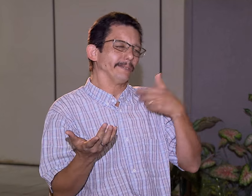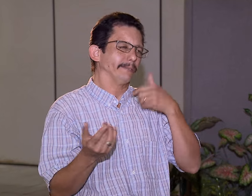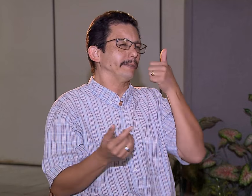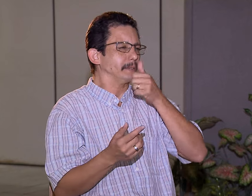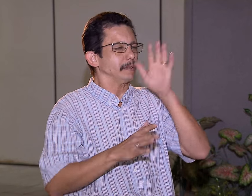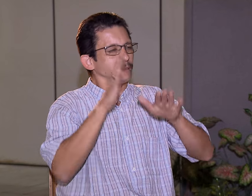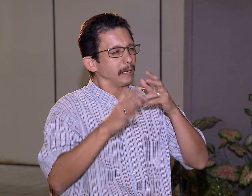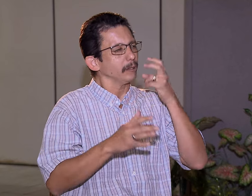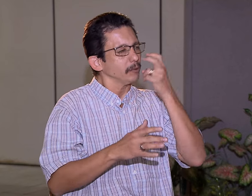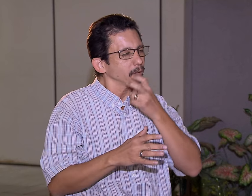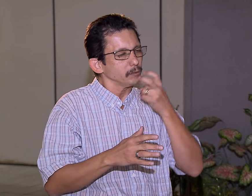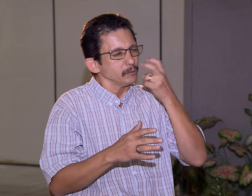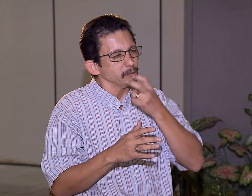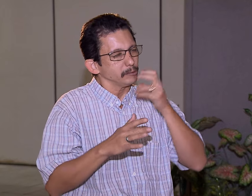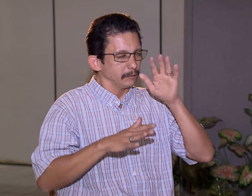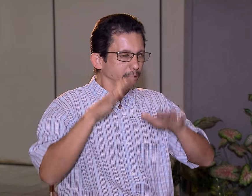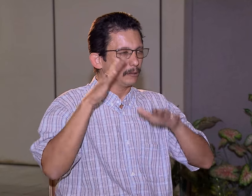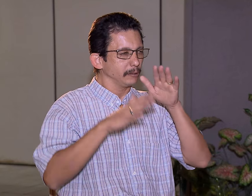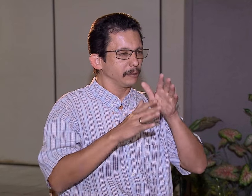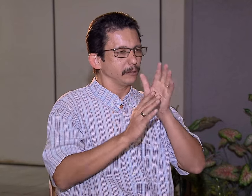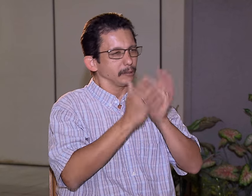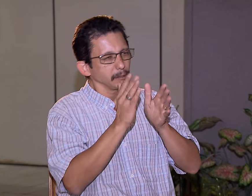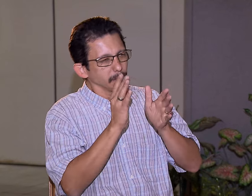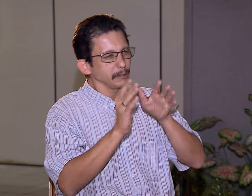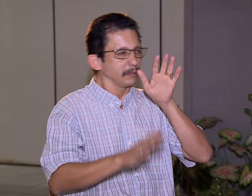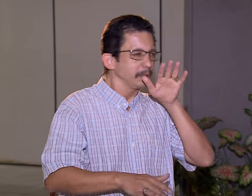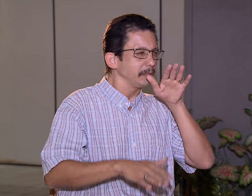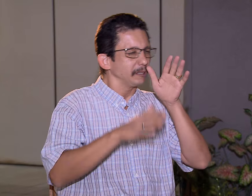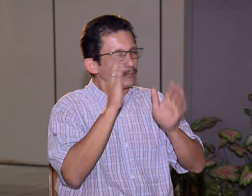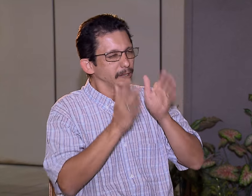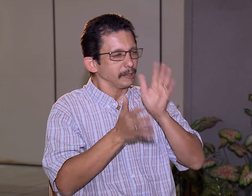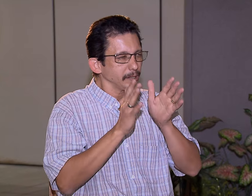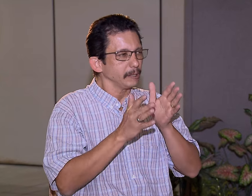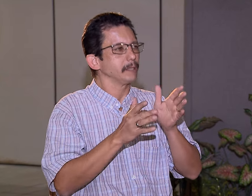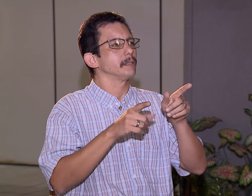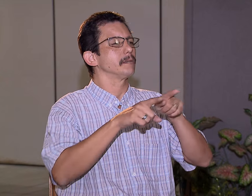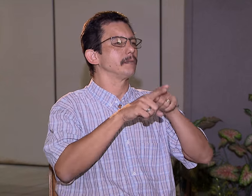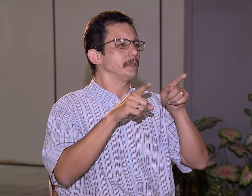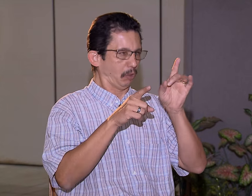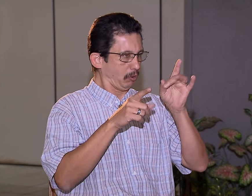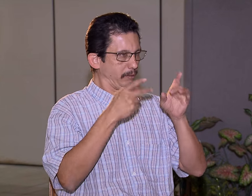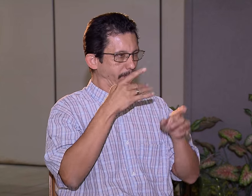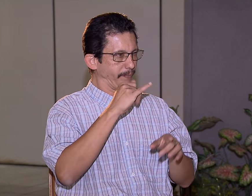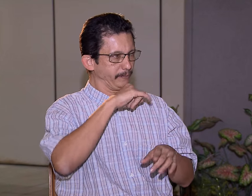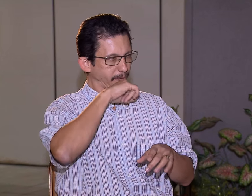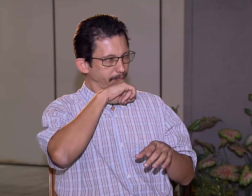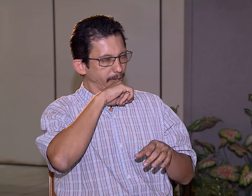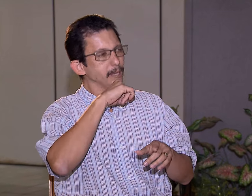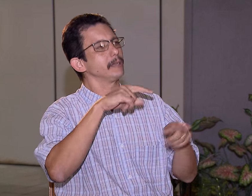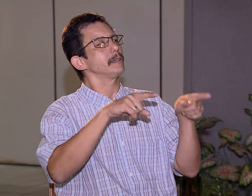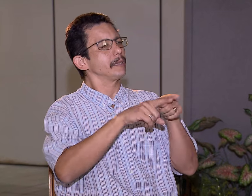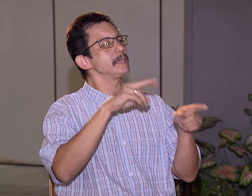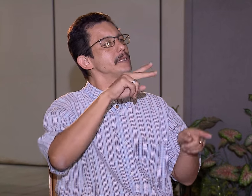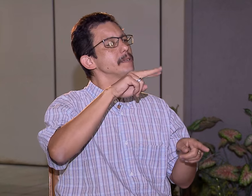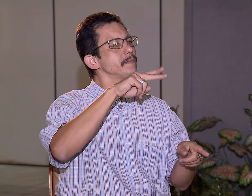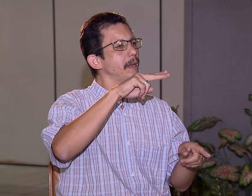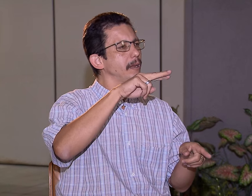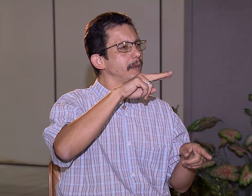idade. Ela oralizava bem devagar, às vezes colocava um sinal que ela aprendia ou outro. E a irmã,